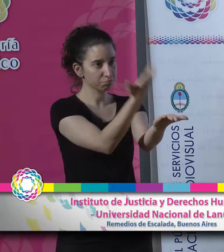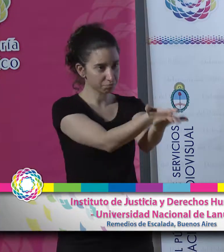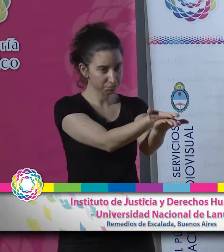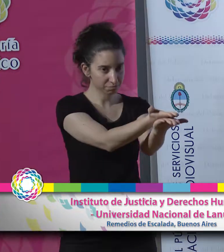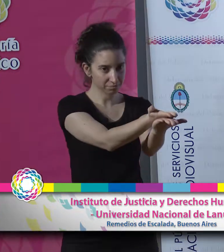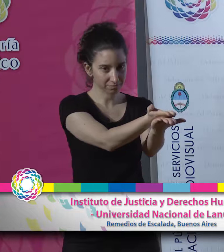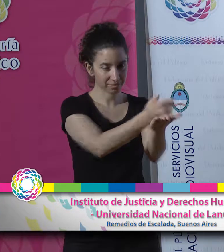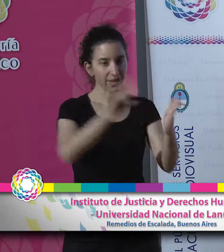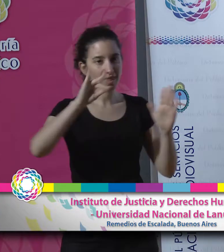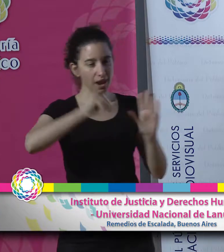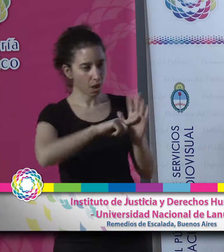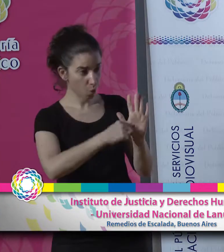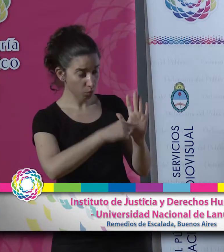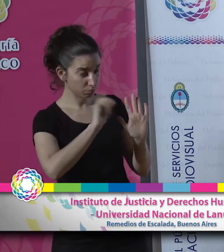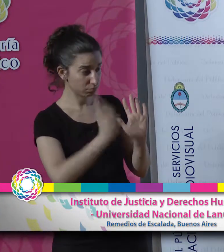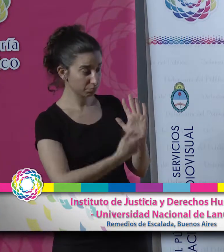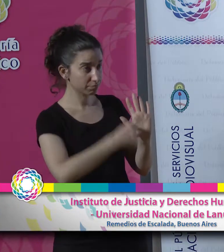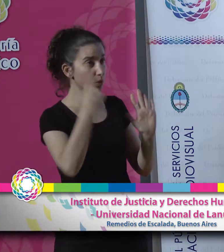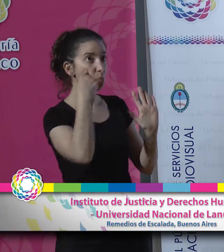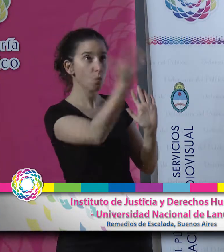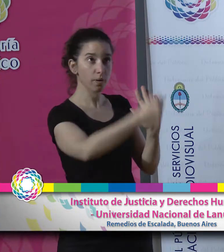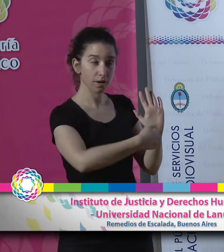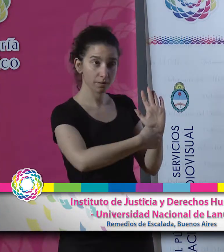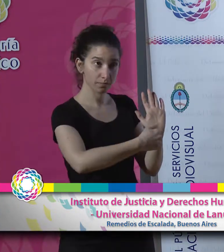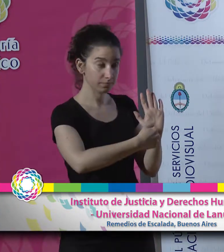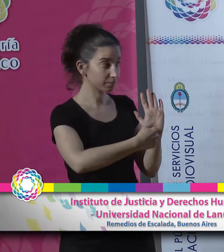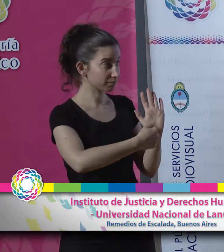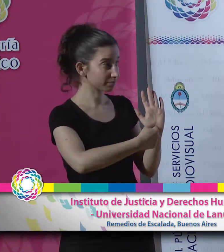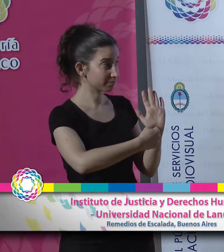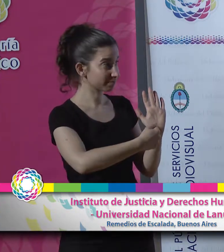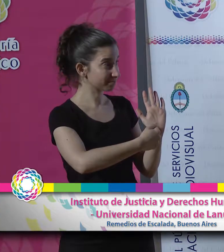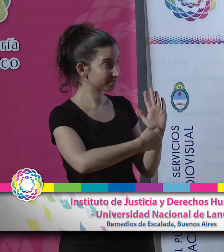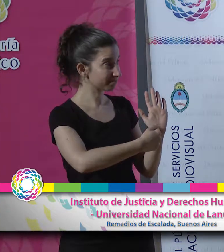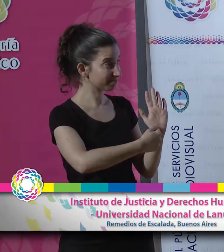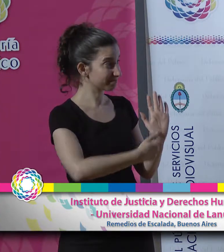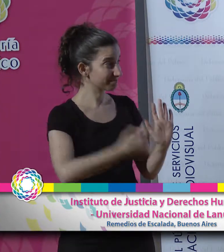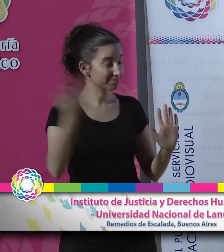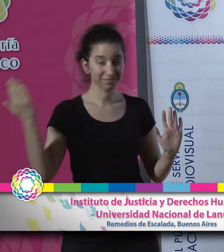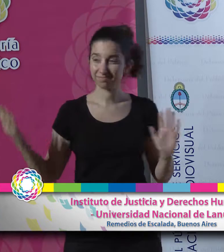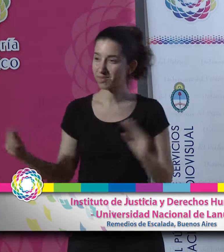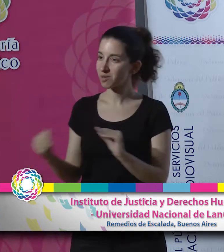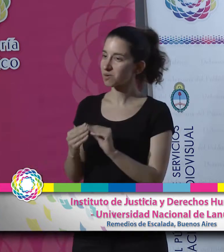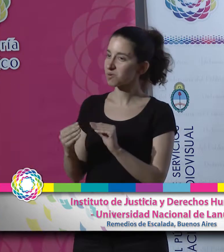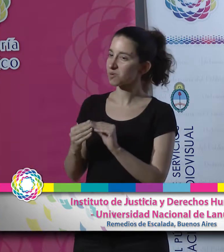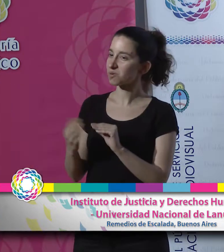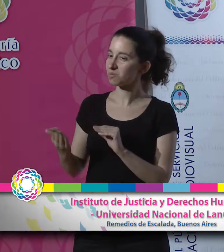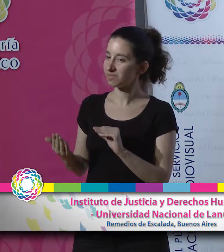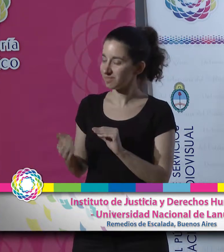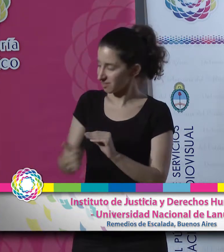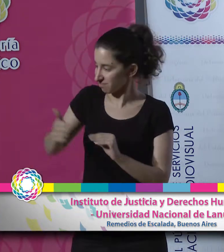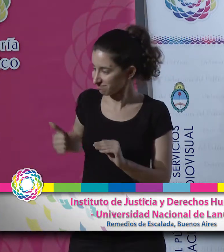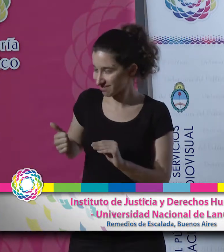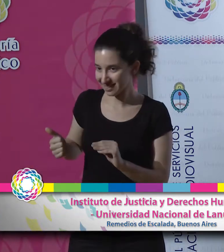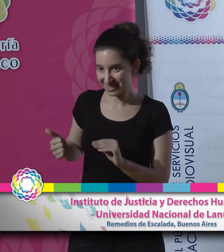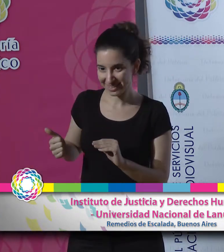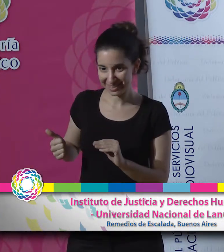violación que implicaba el dnu que como me dijo el compañero me dijo que